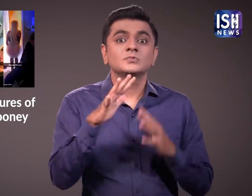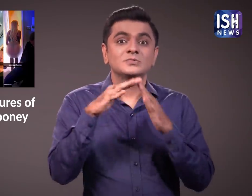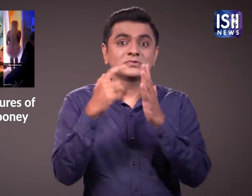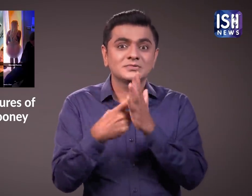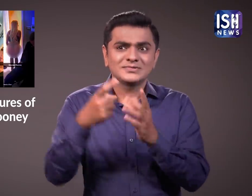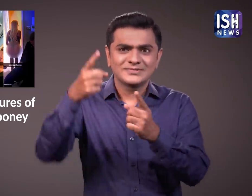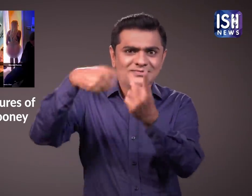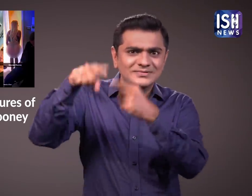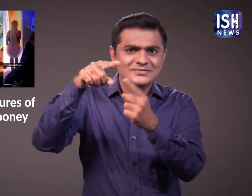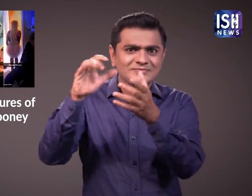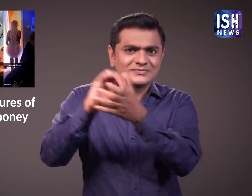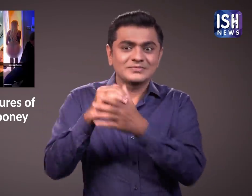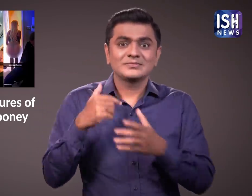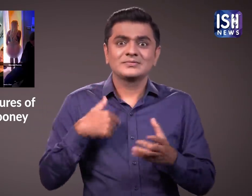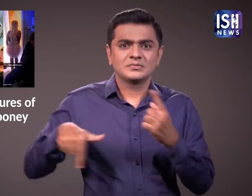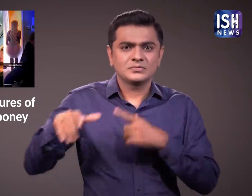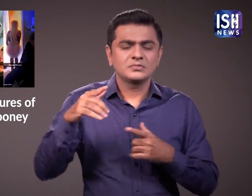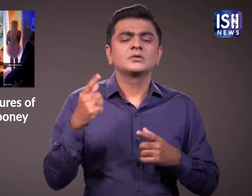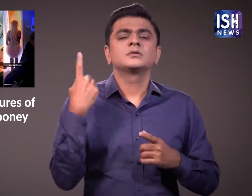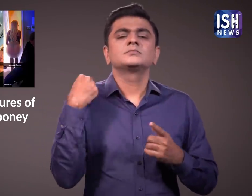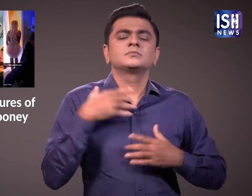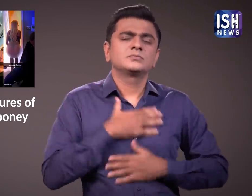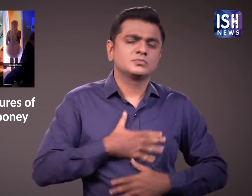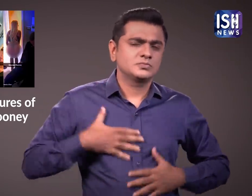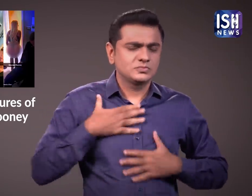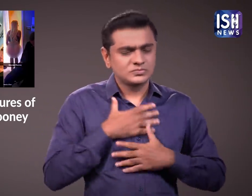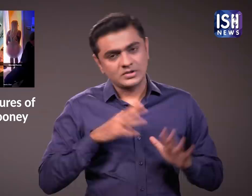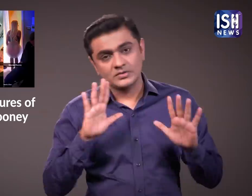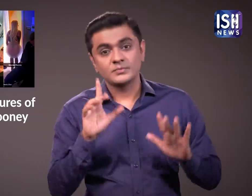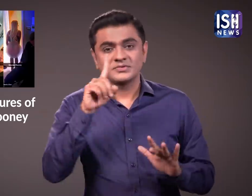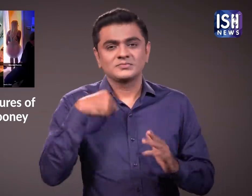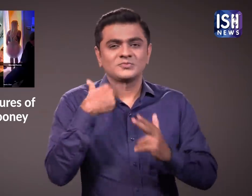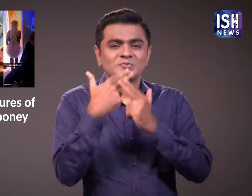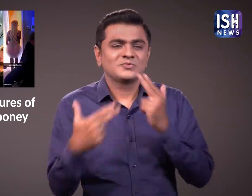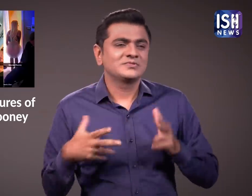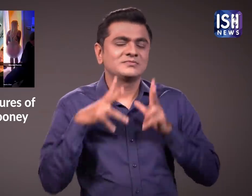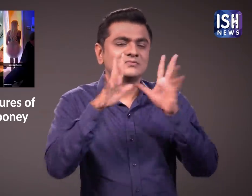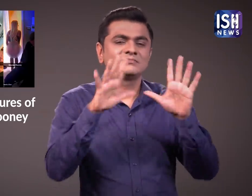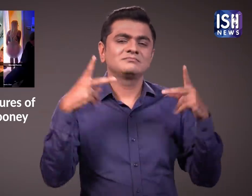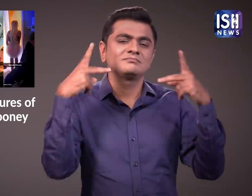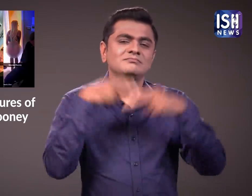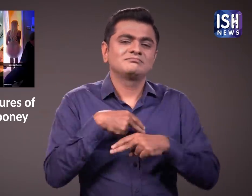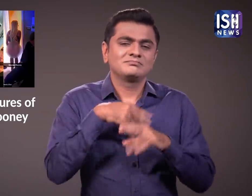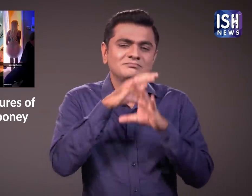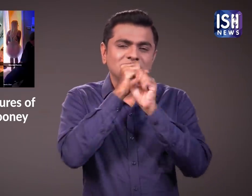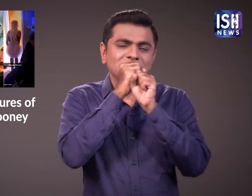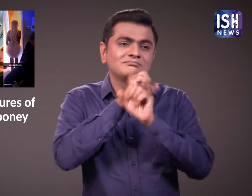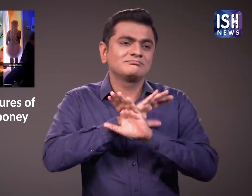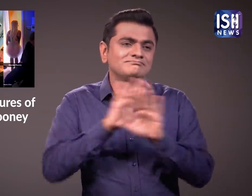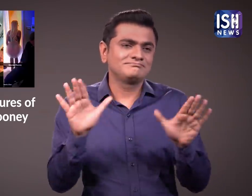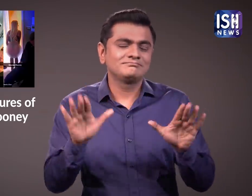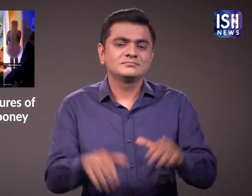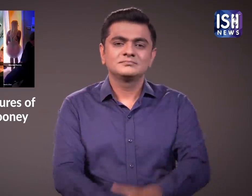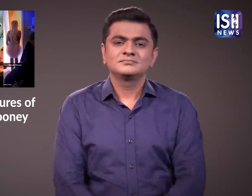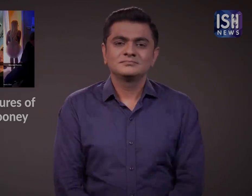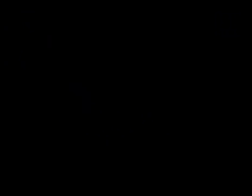पुष्टी की कि उन्हें रूनी के साथ रात बताने में बहुत आनंद आया लेकिन उन्होंने विस्तार में बताने से इनकार कर दिया